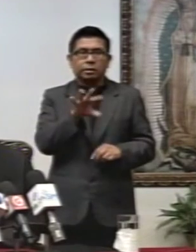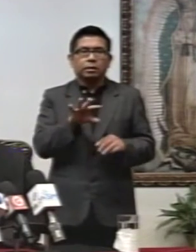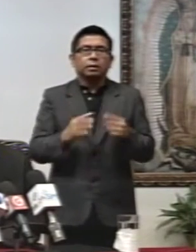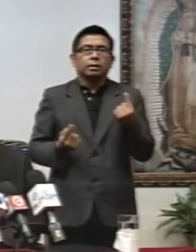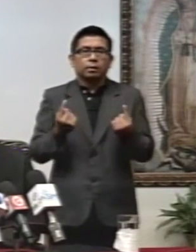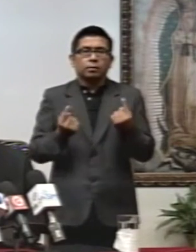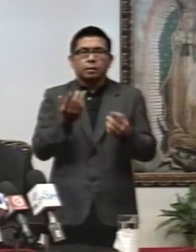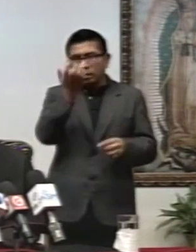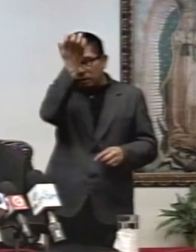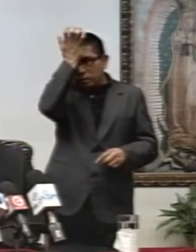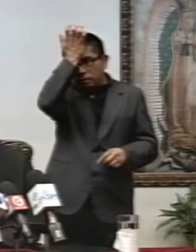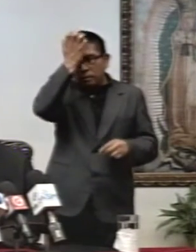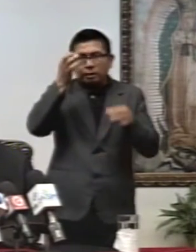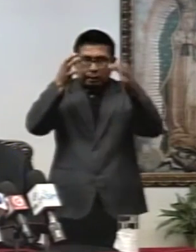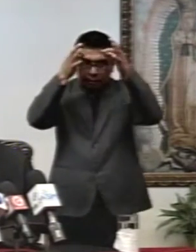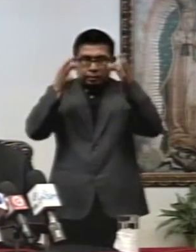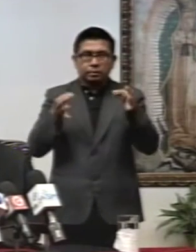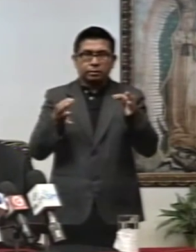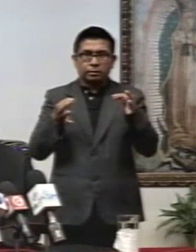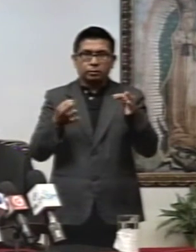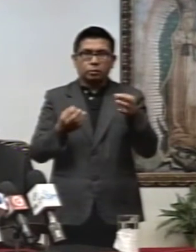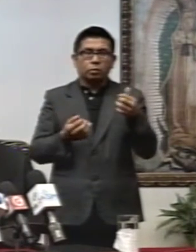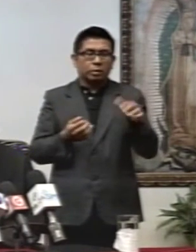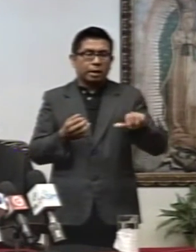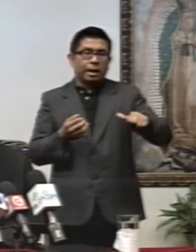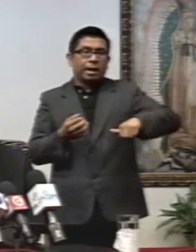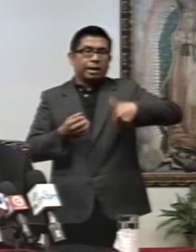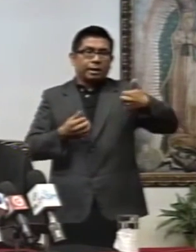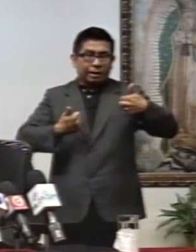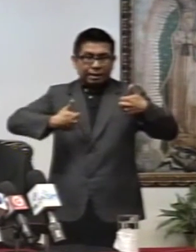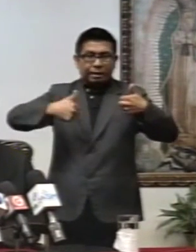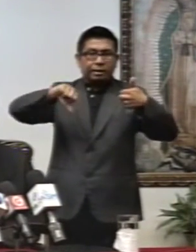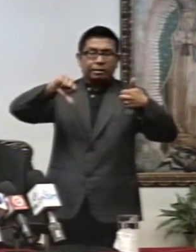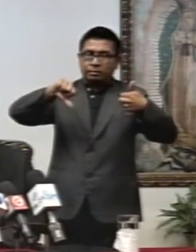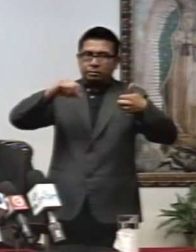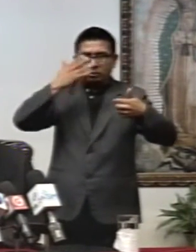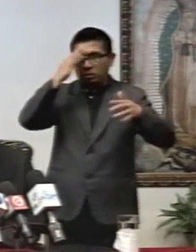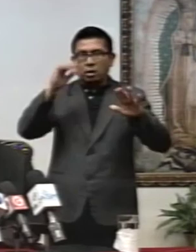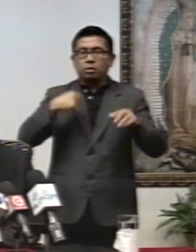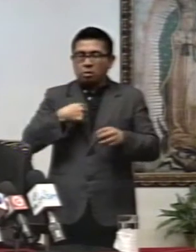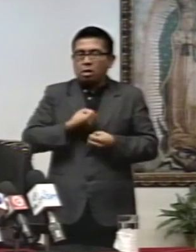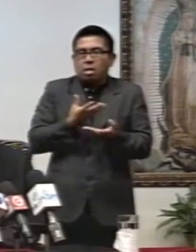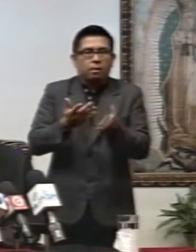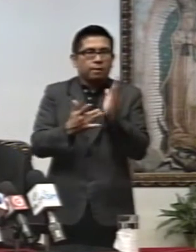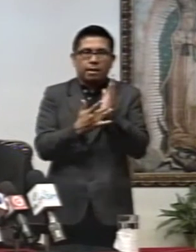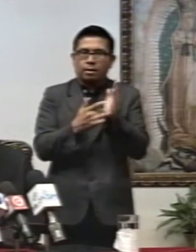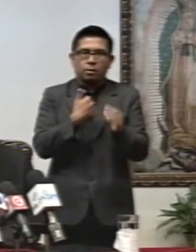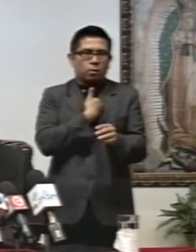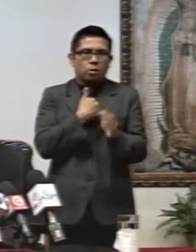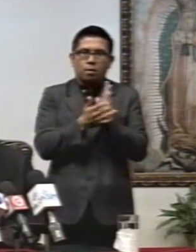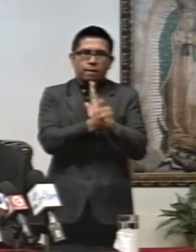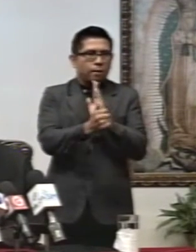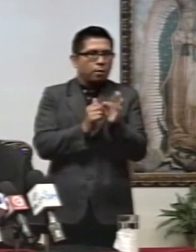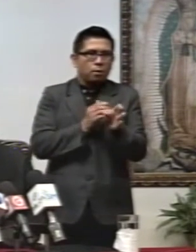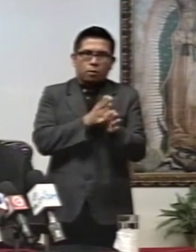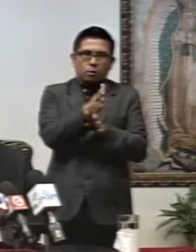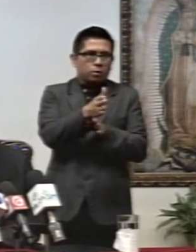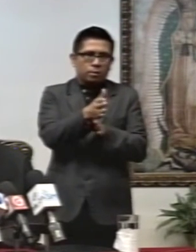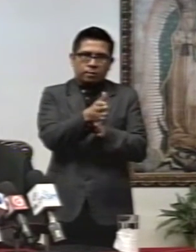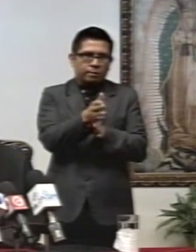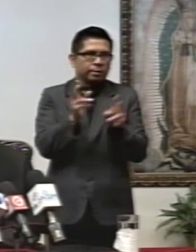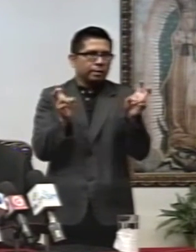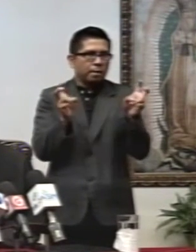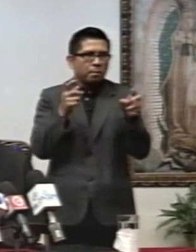en qué han fallado las medidas, en qué han sido acertadas. Confieso mi incapacidad técnica, no tengo los